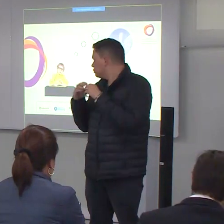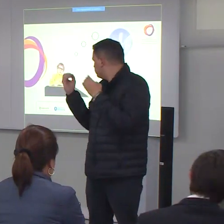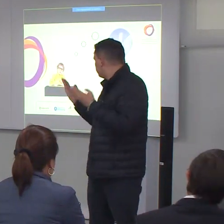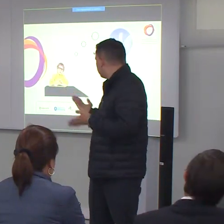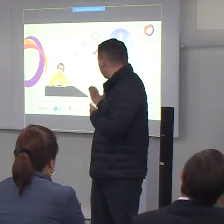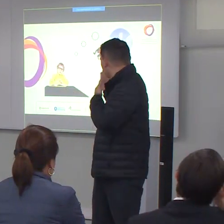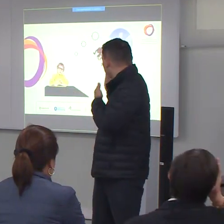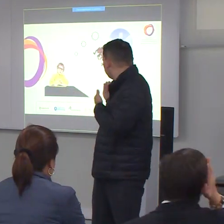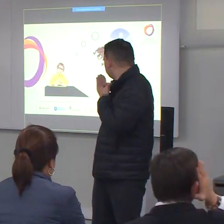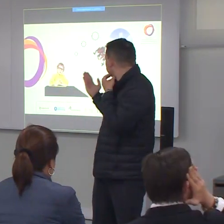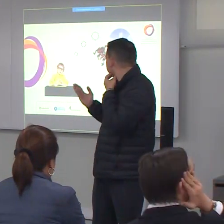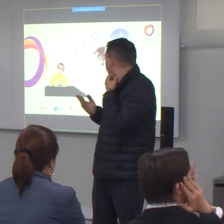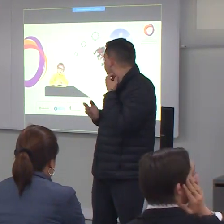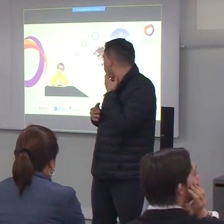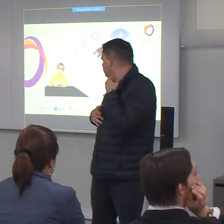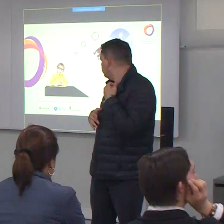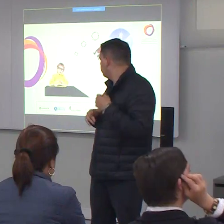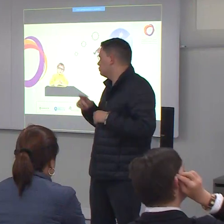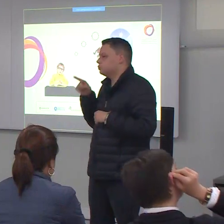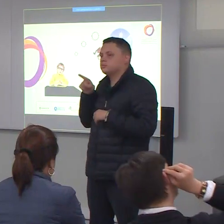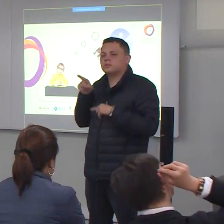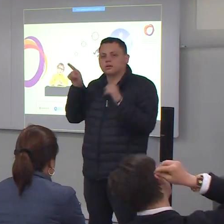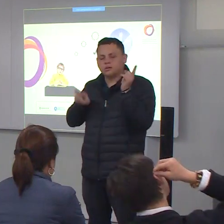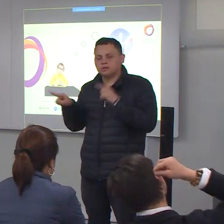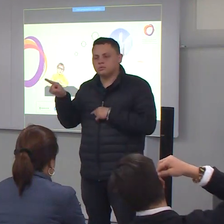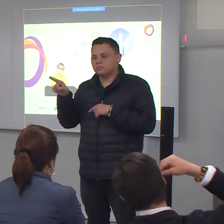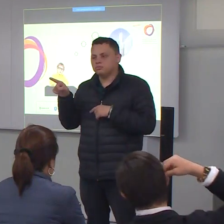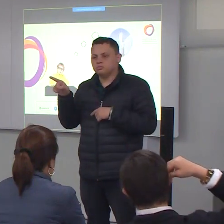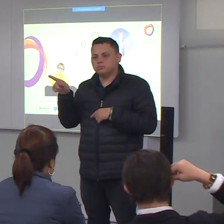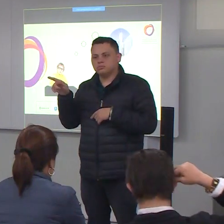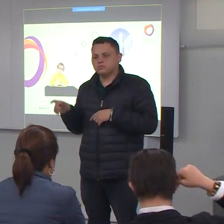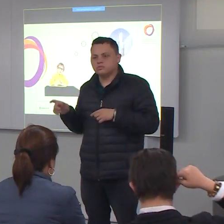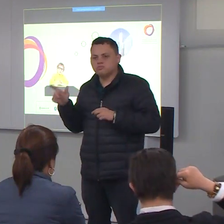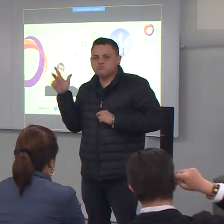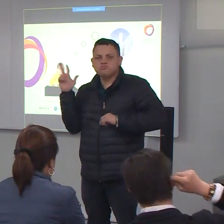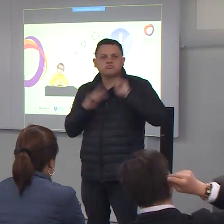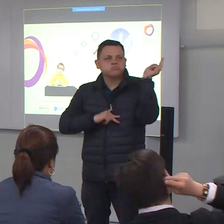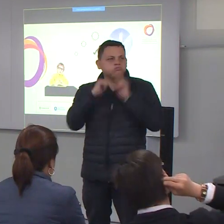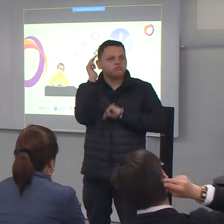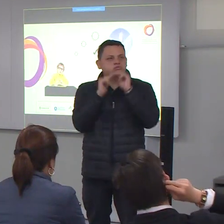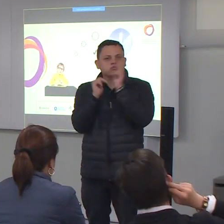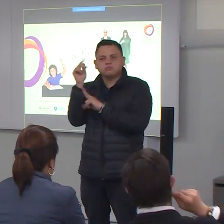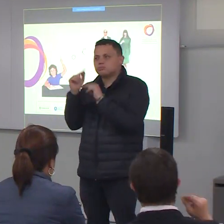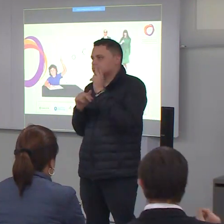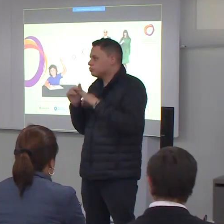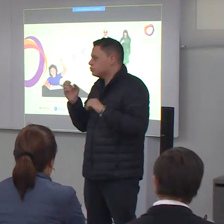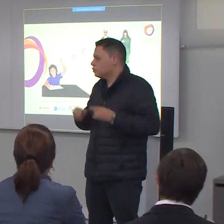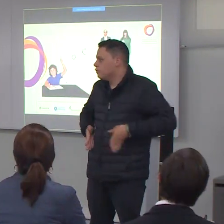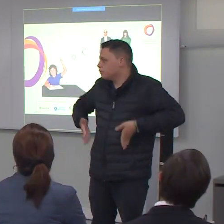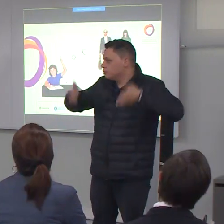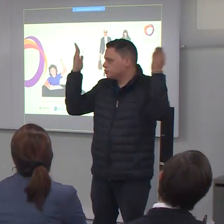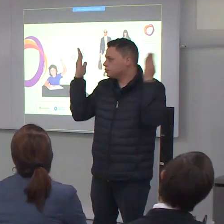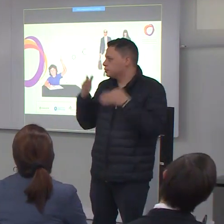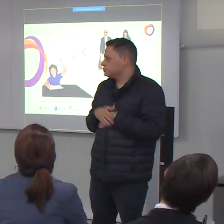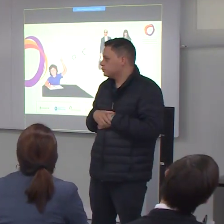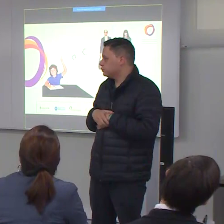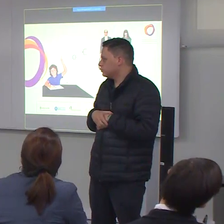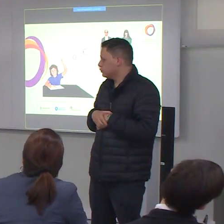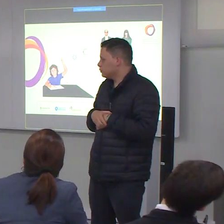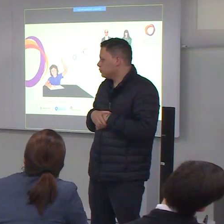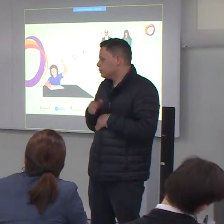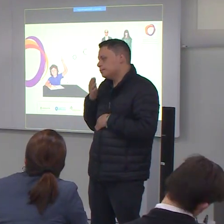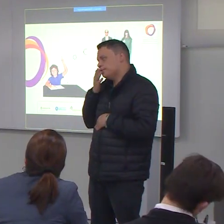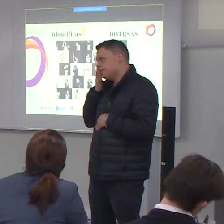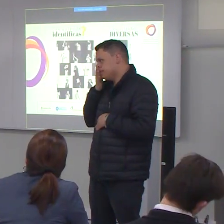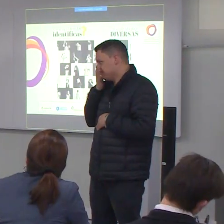hay otros que piensan que van a ser los megaconstructores de edificaciones o de